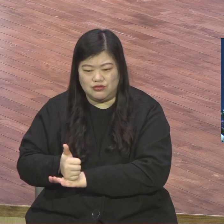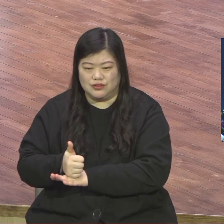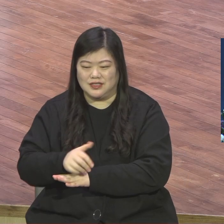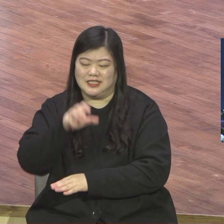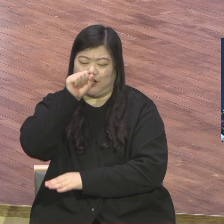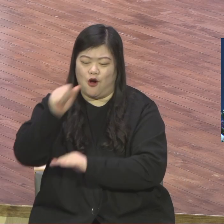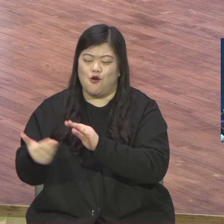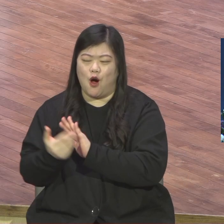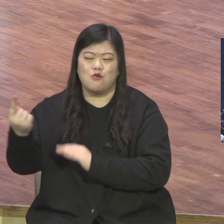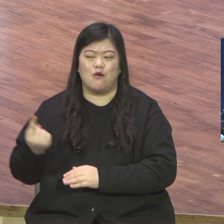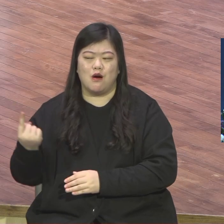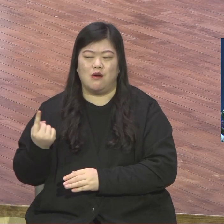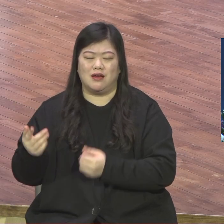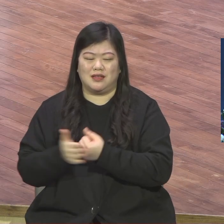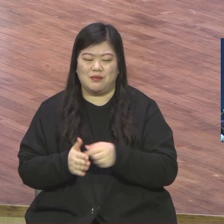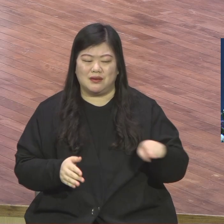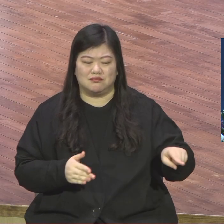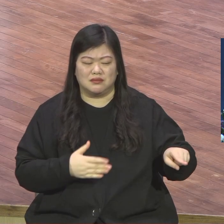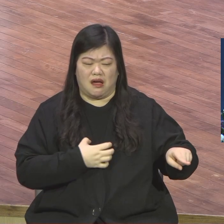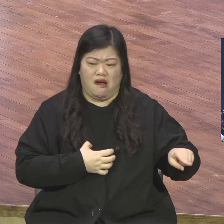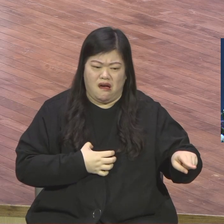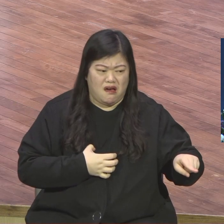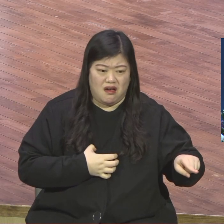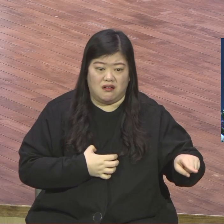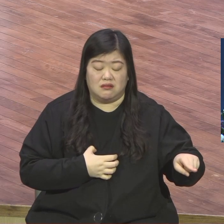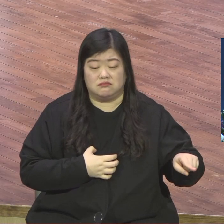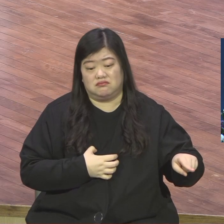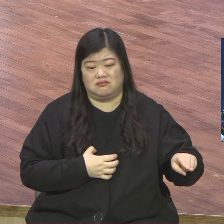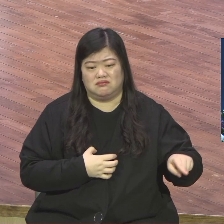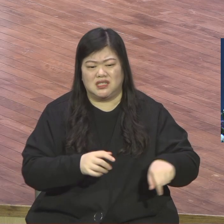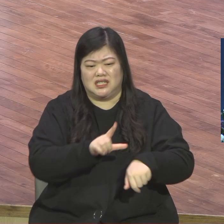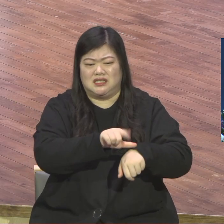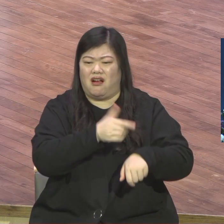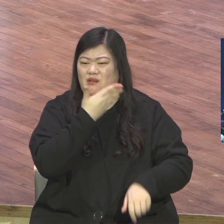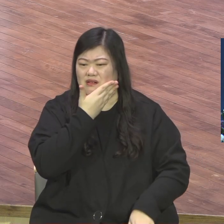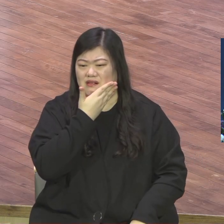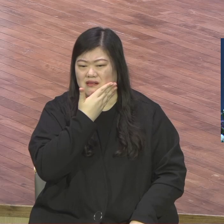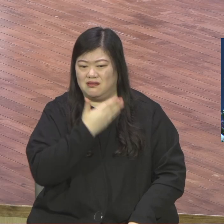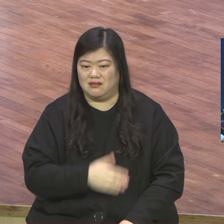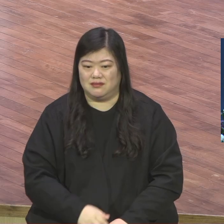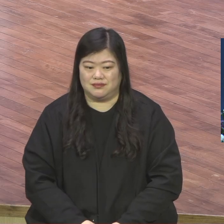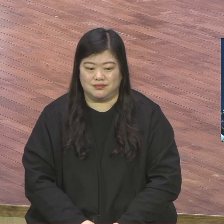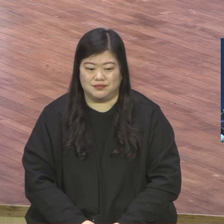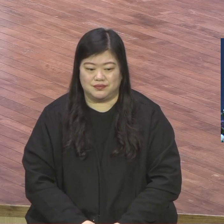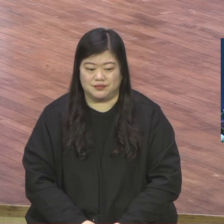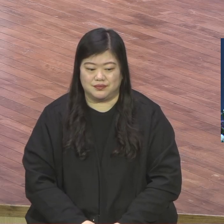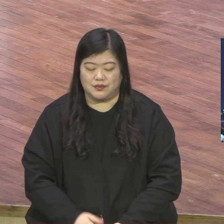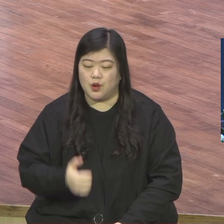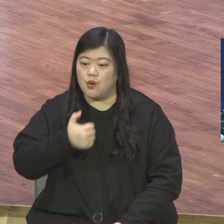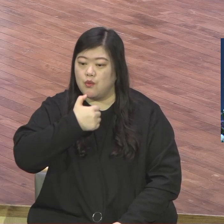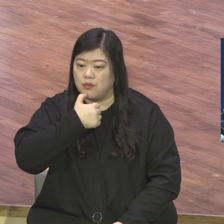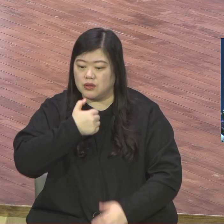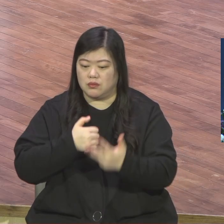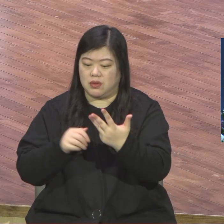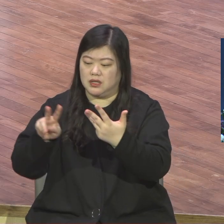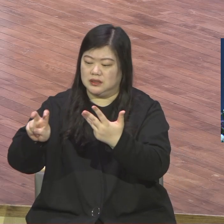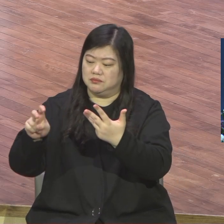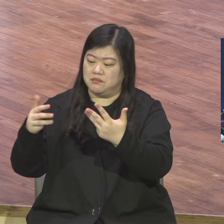하나님 다 축복으로 바꿀 거니까. 그걸 저는 이 언약 잡고 지금까지 체험하고